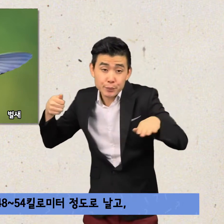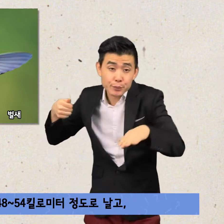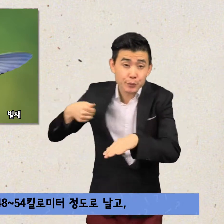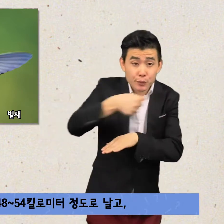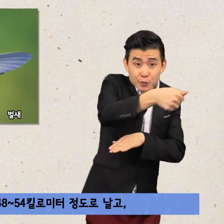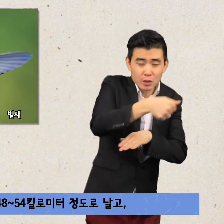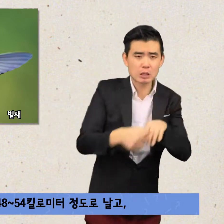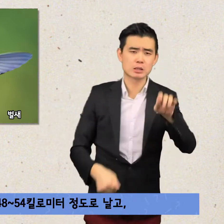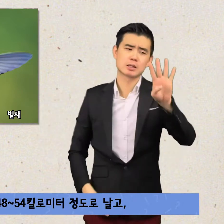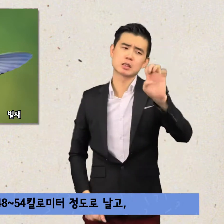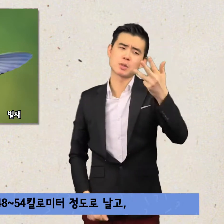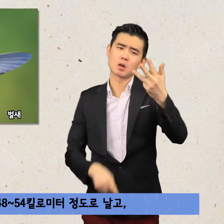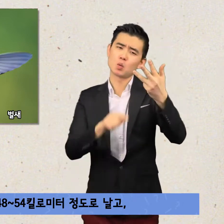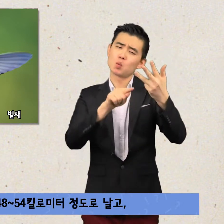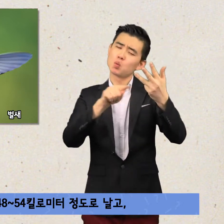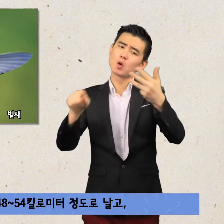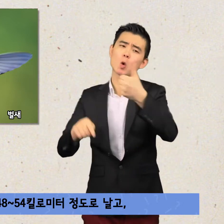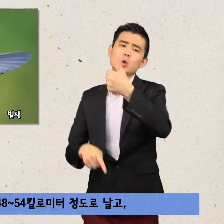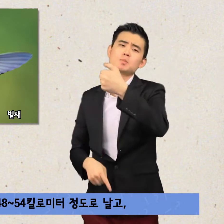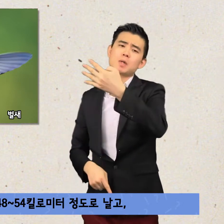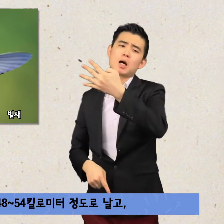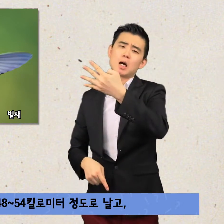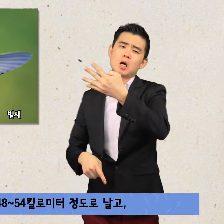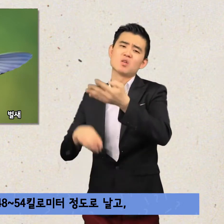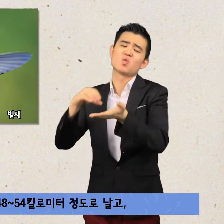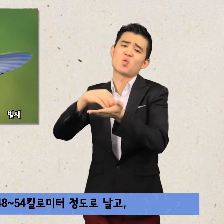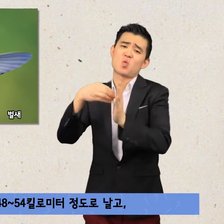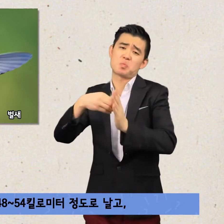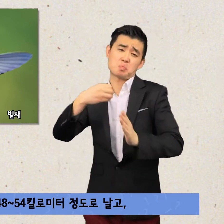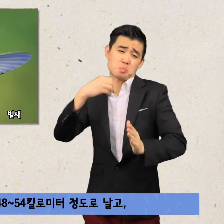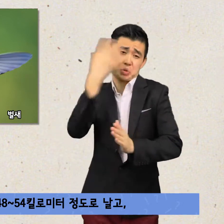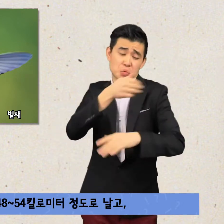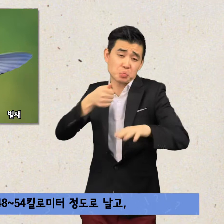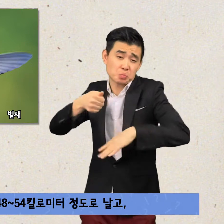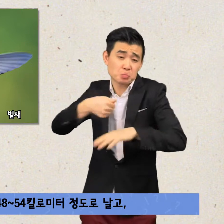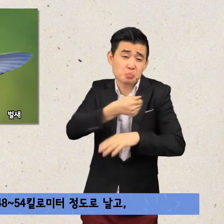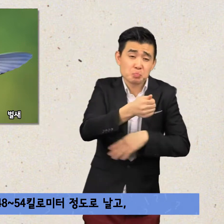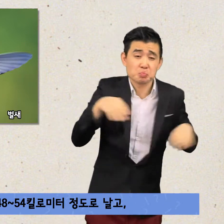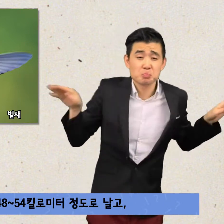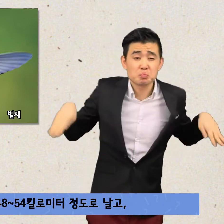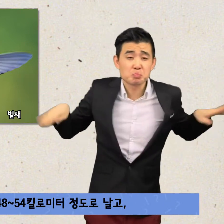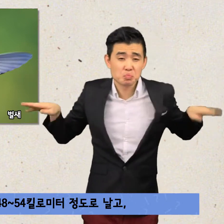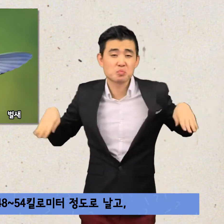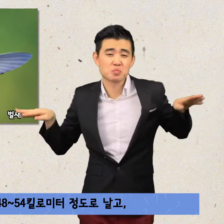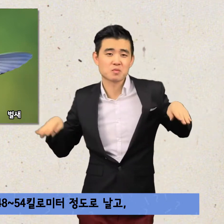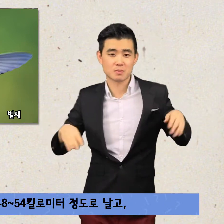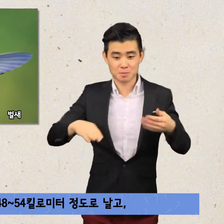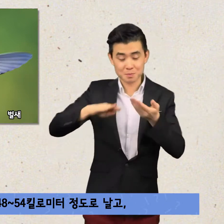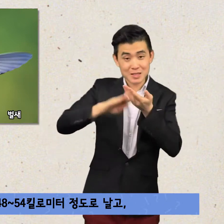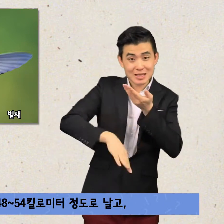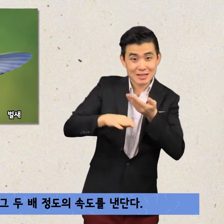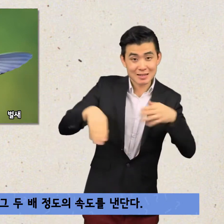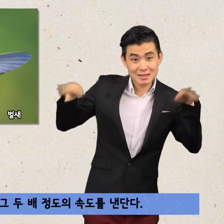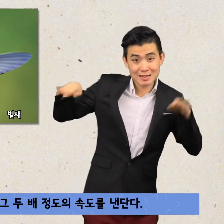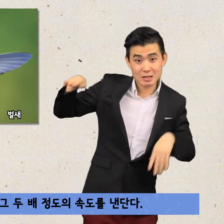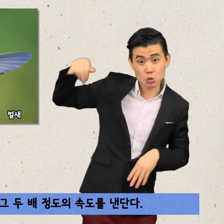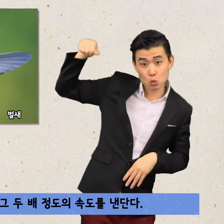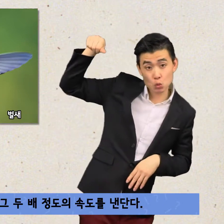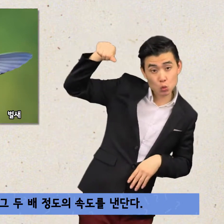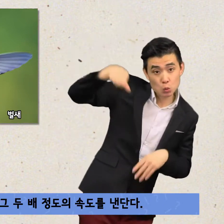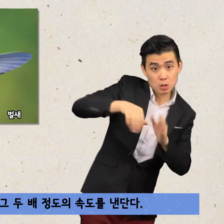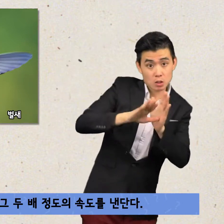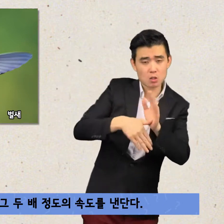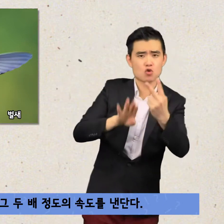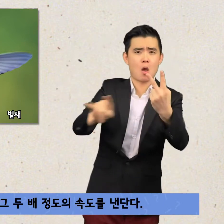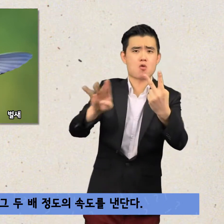보통 때는 시속 48에서 54km 정도로 날고 밑으로